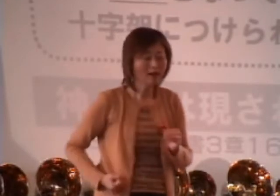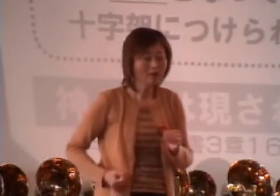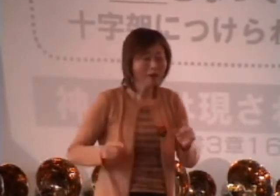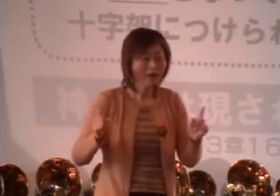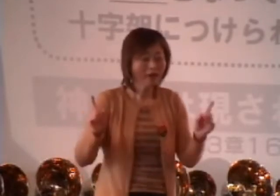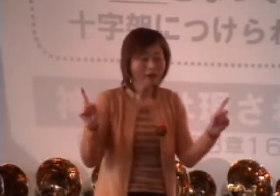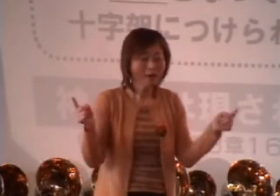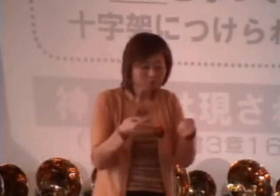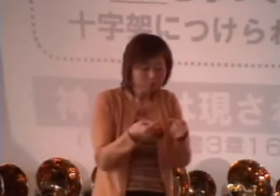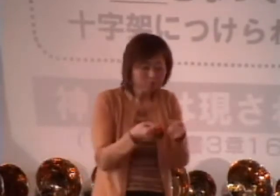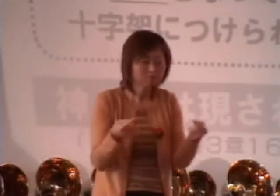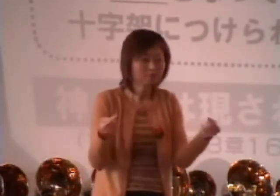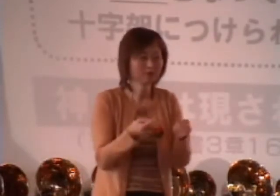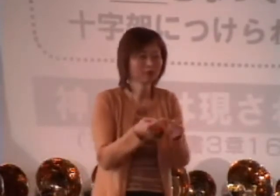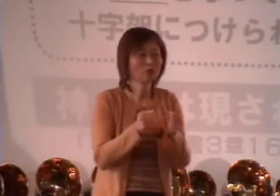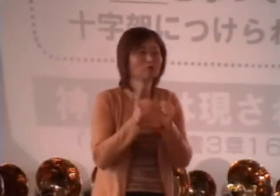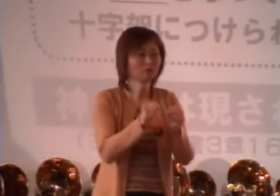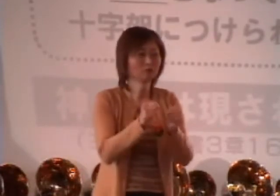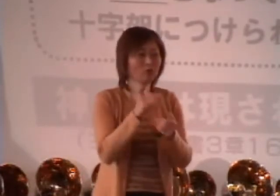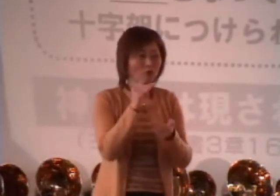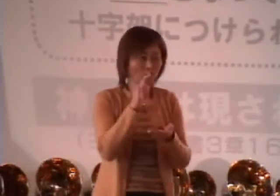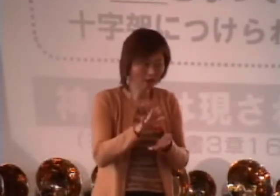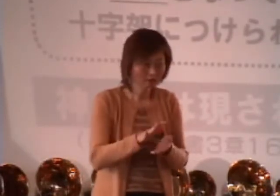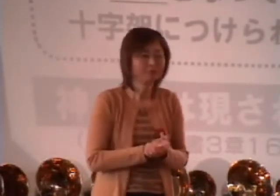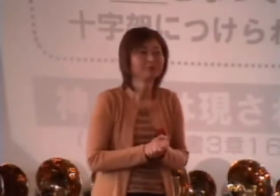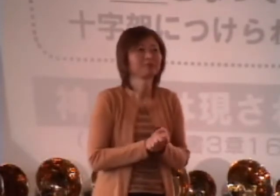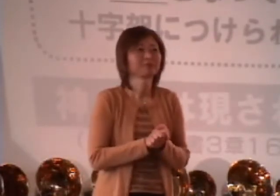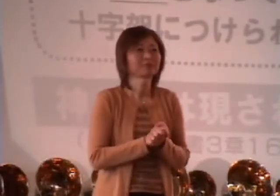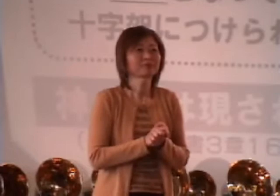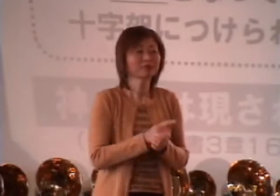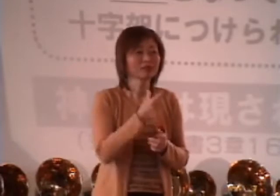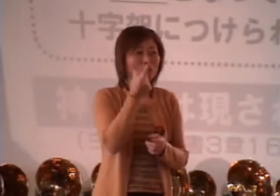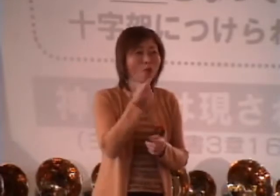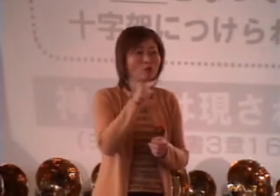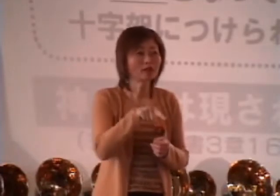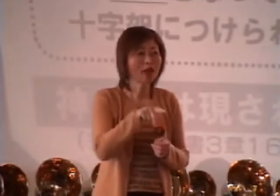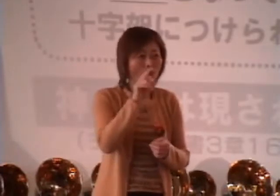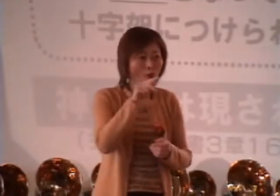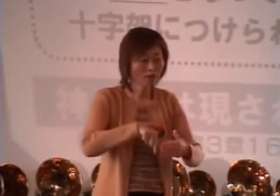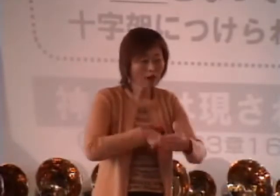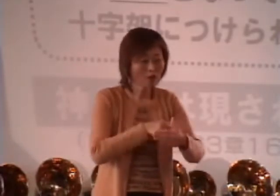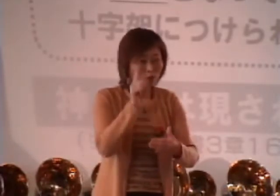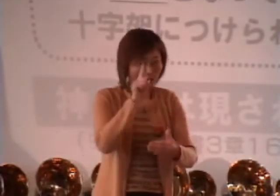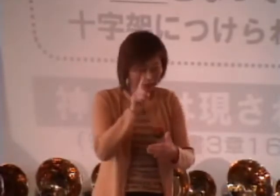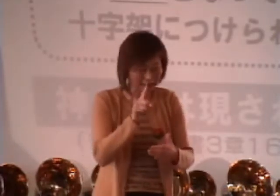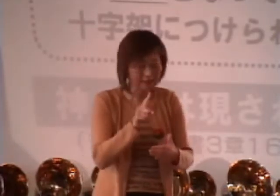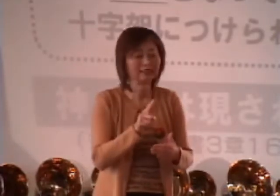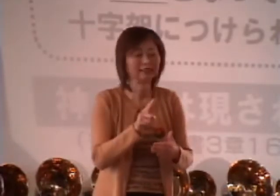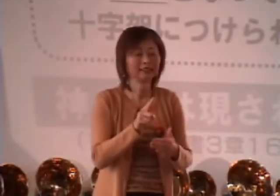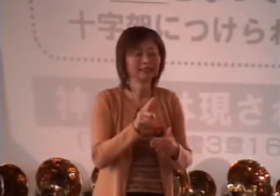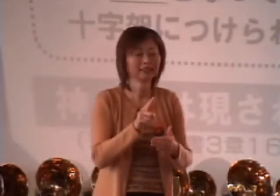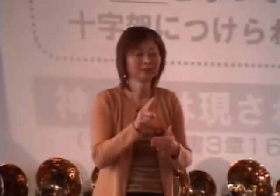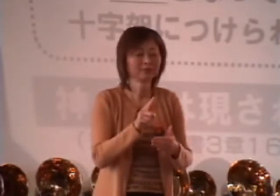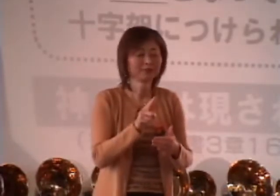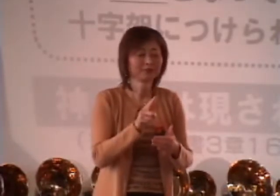聖書に出てくるアラノでのイスラエル人の物語を 話しされます。それ